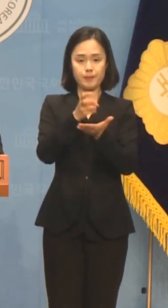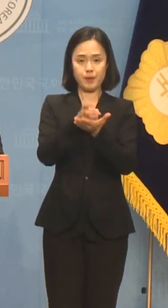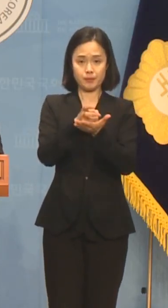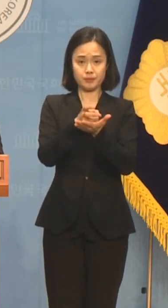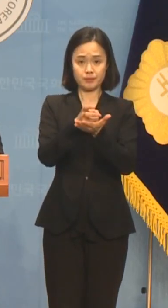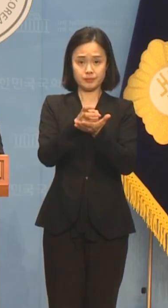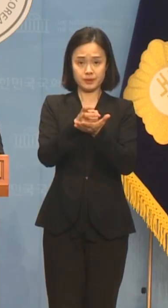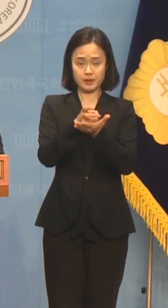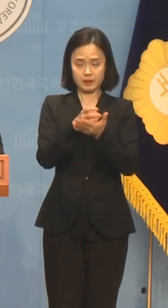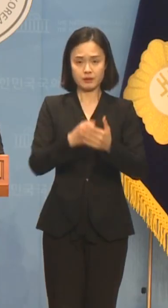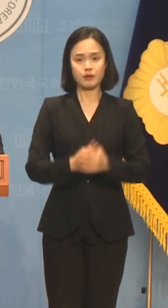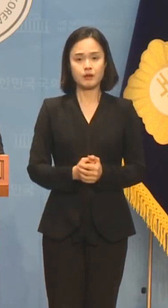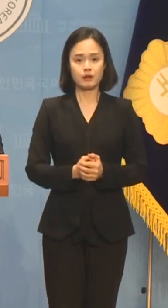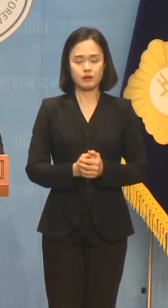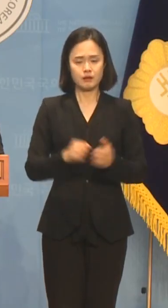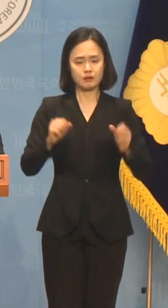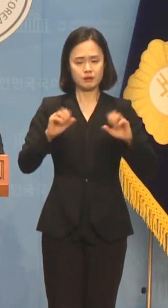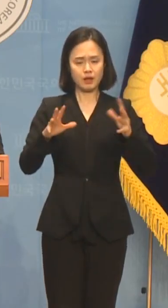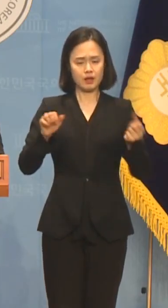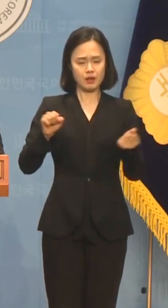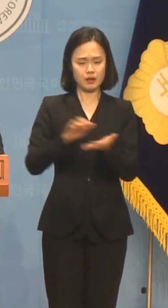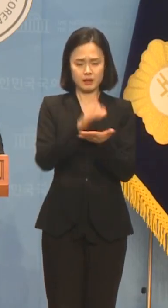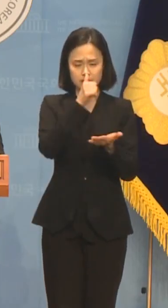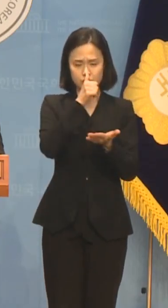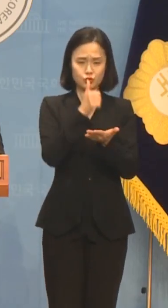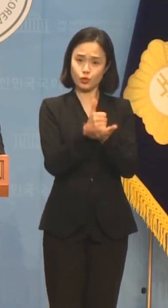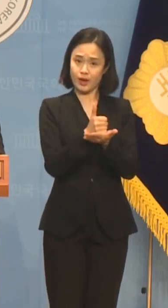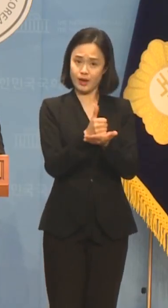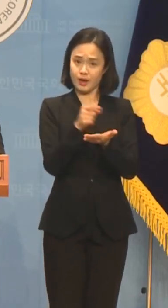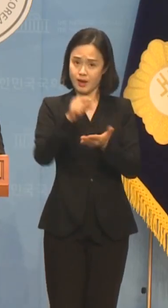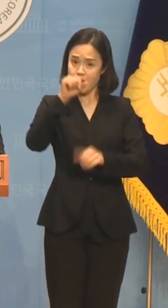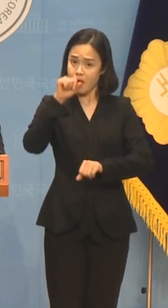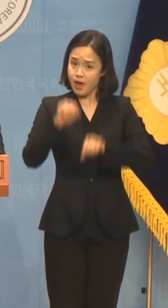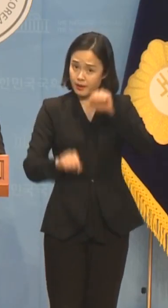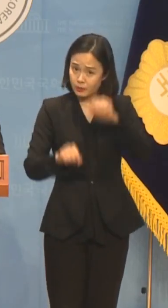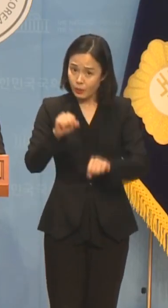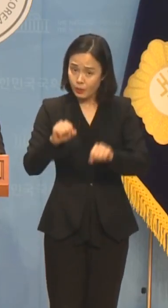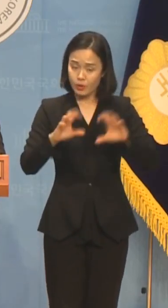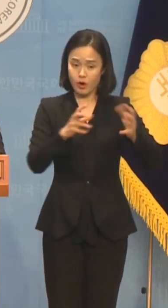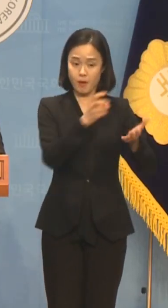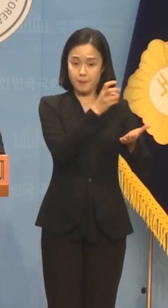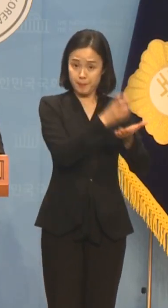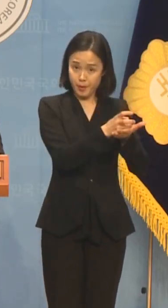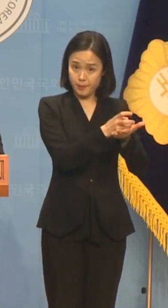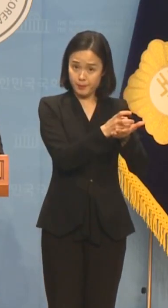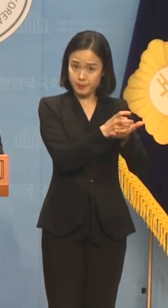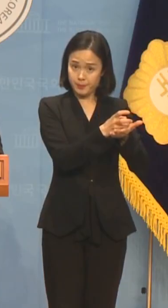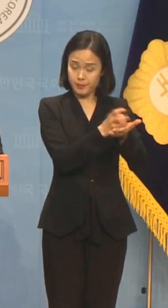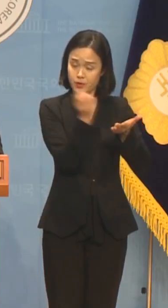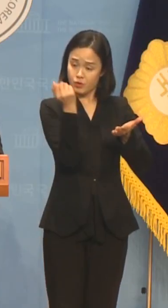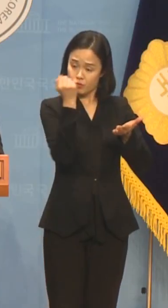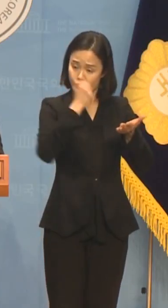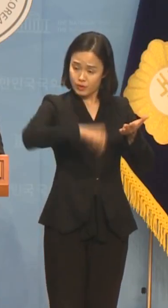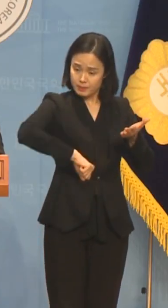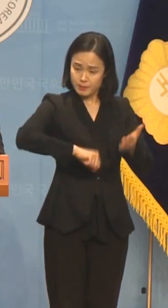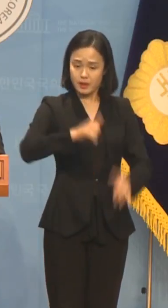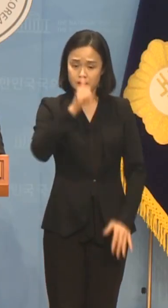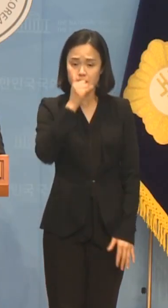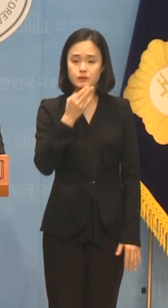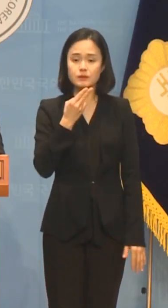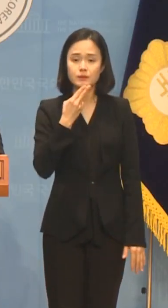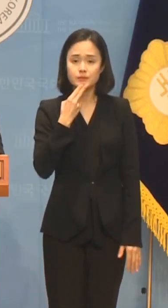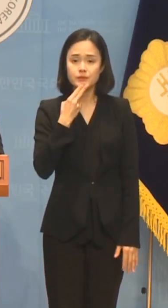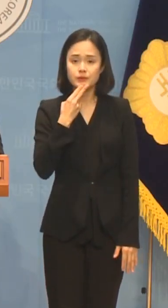없다고 보고 비상계엄 선포라는 내란 행위가 헌법과 법률을 위반했는지만